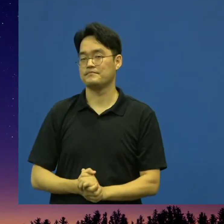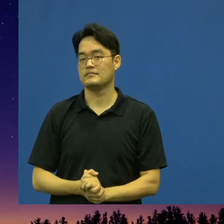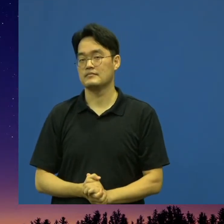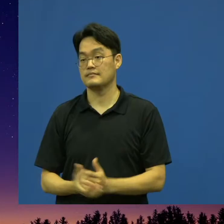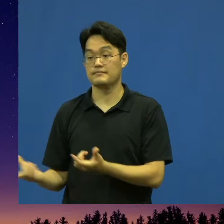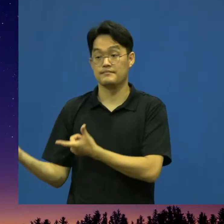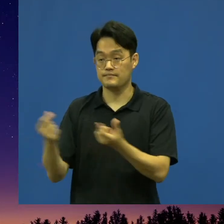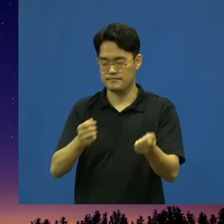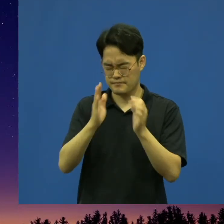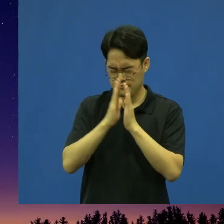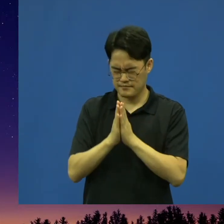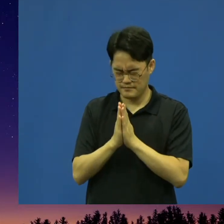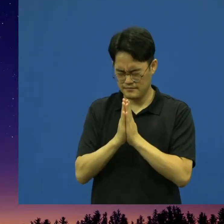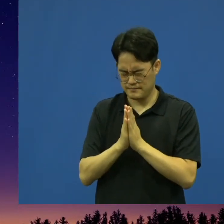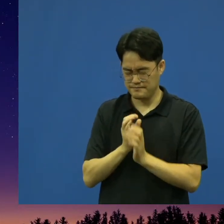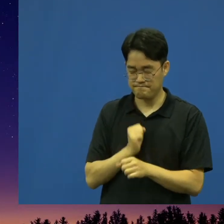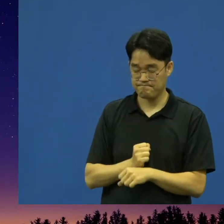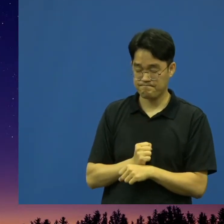같이 한번 기도할까요?